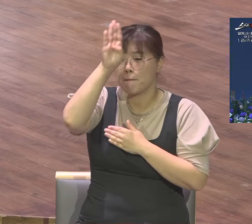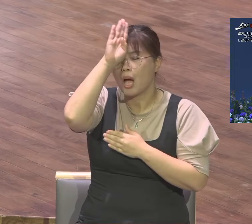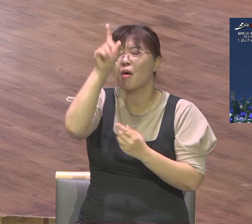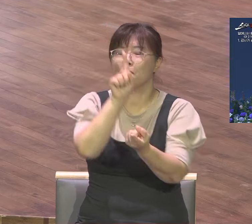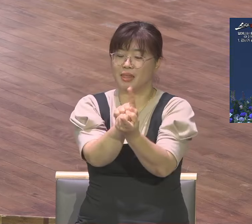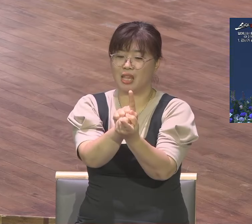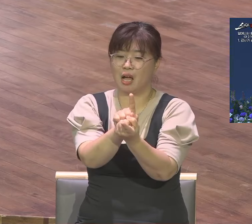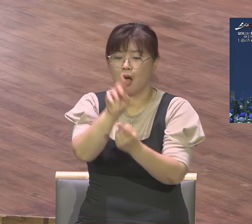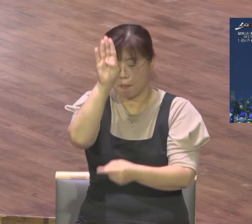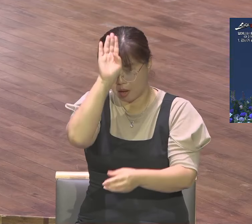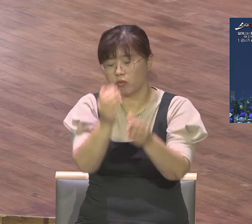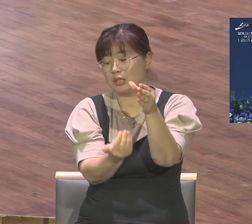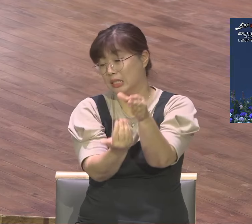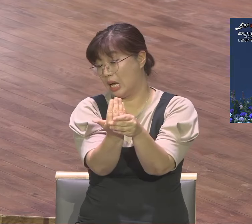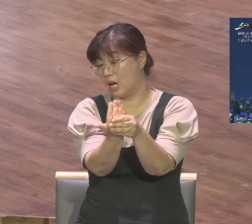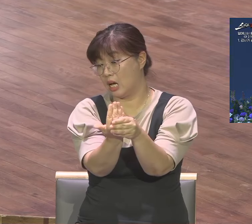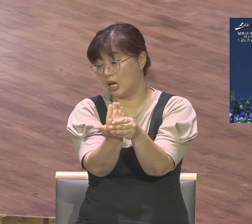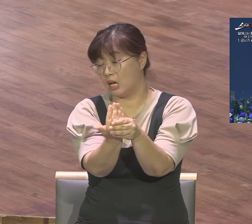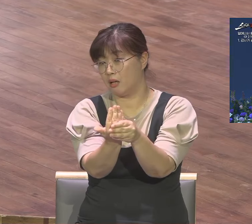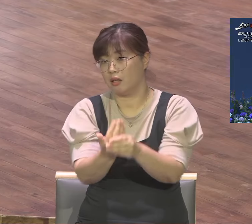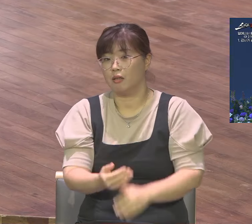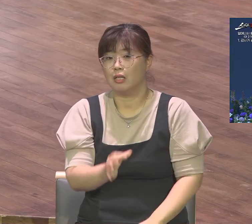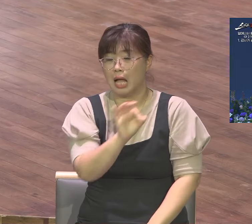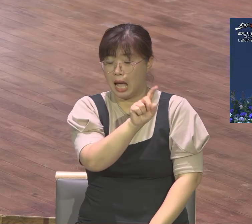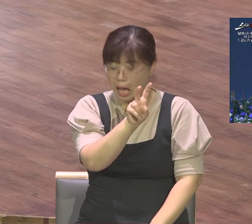이 활성산소와 관련이 되어 있다고